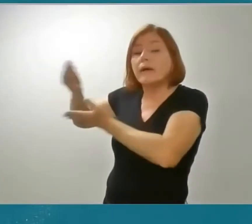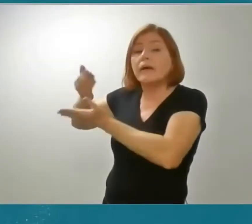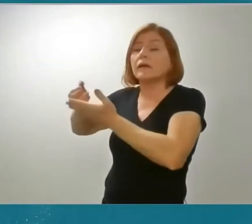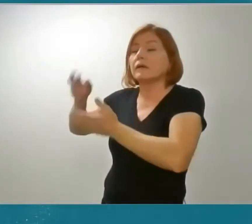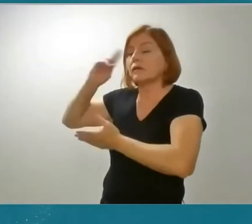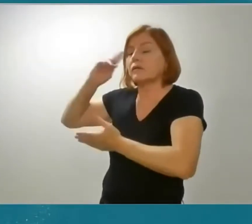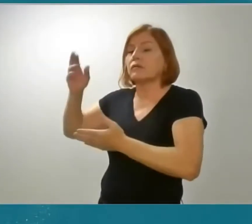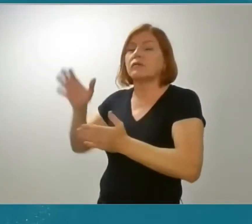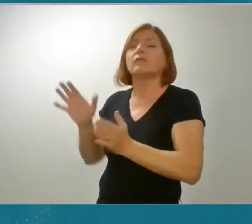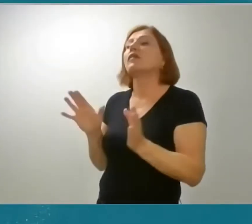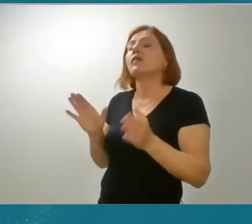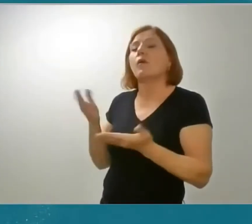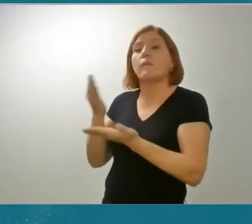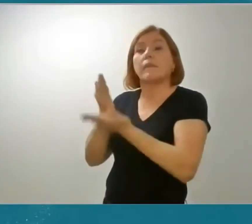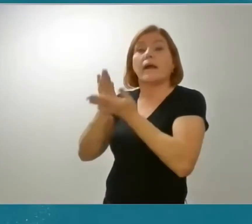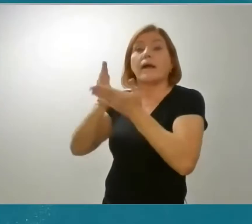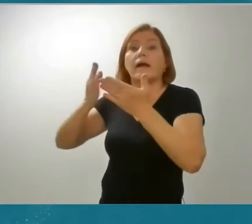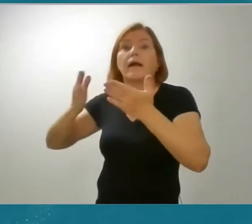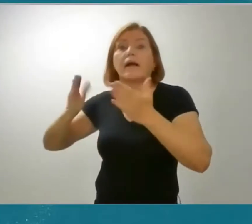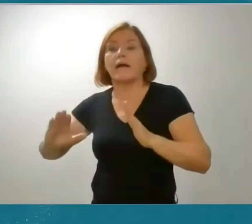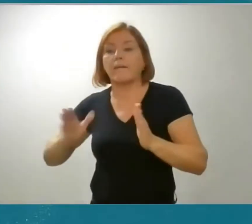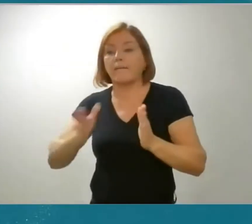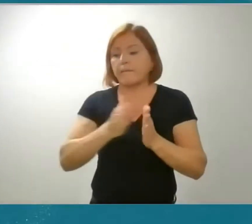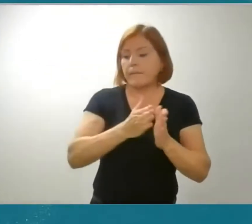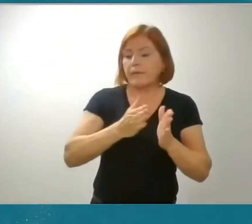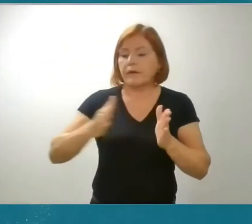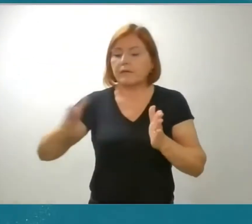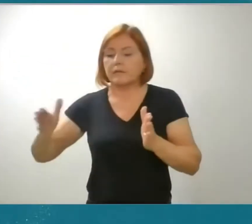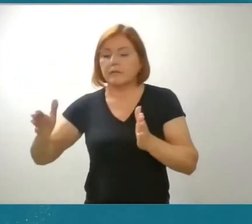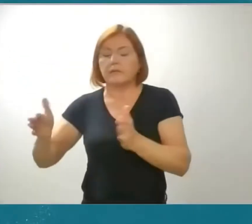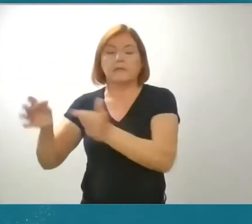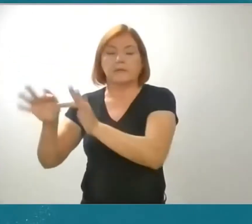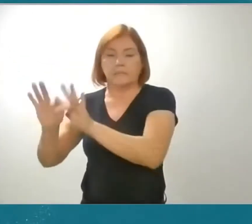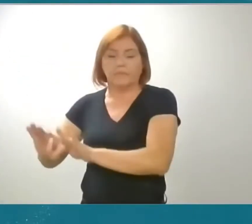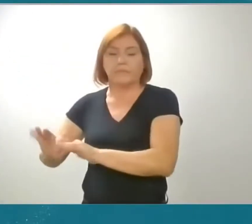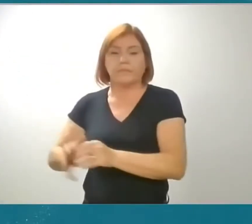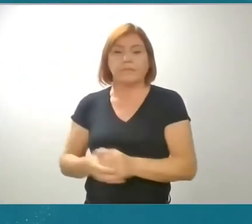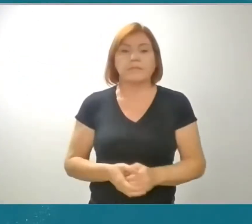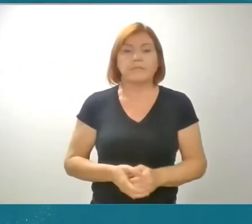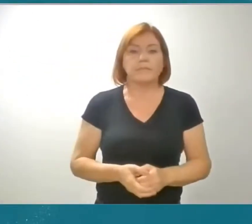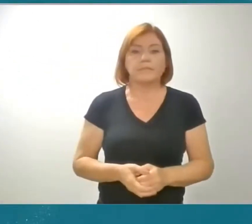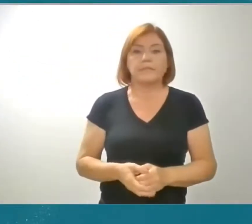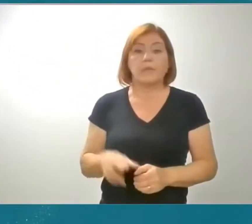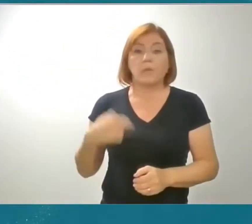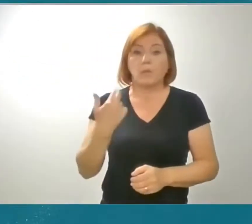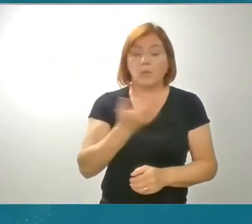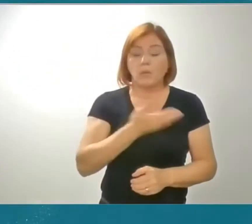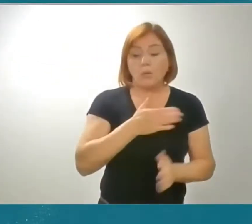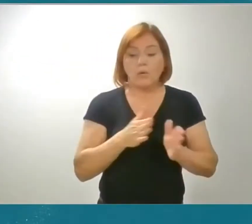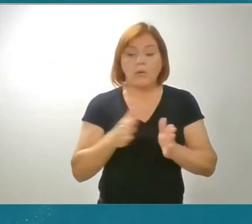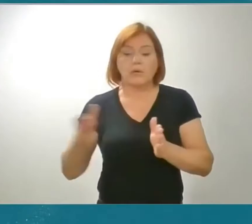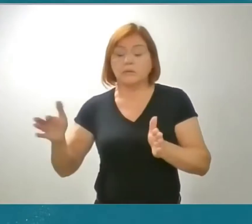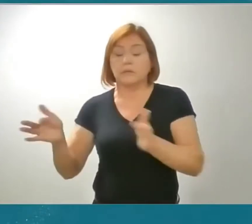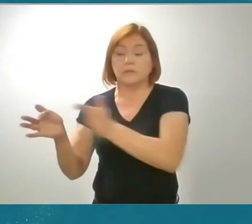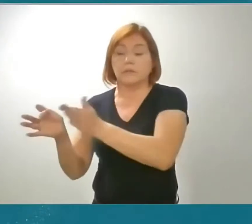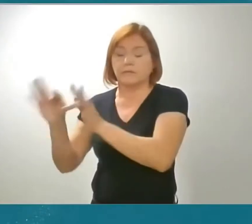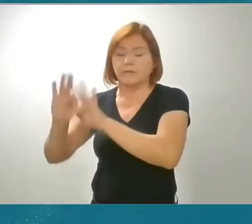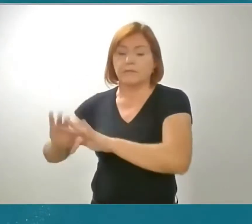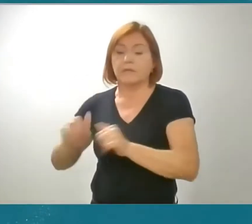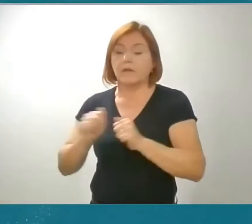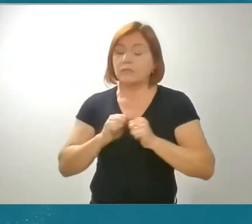Esse corpo é o meio pelo qual nós vamos ganhar o que é permanente. Então não dá muito valor para